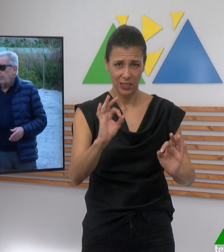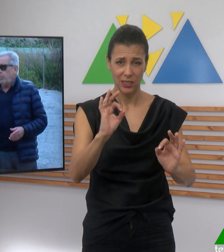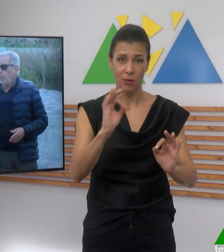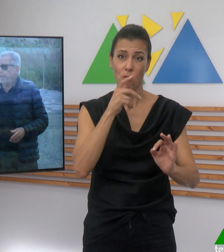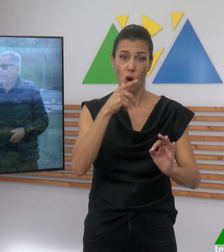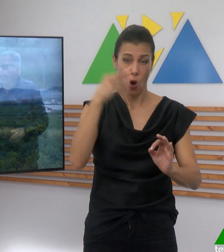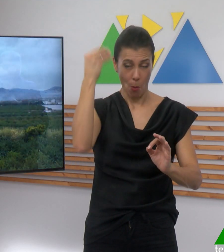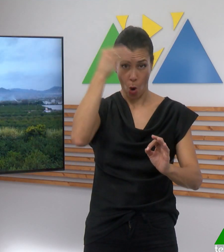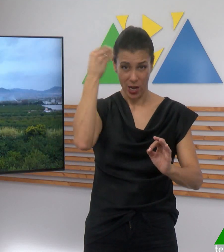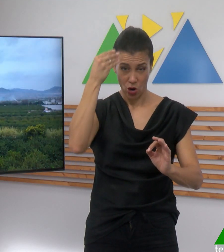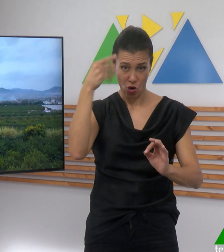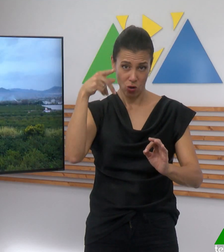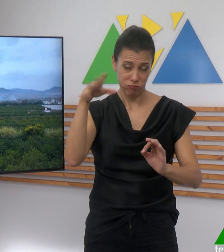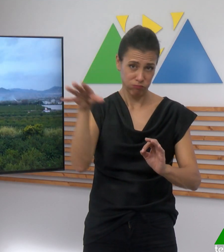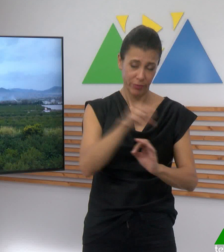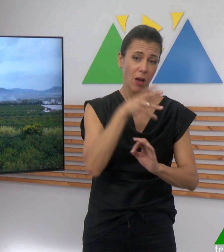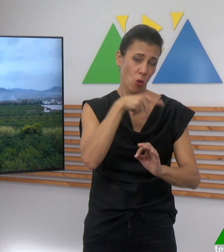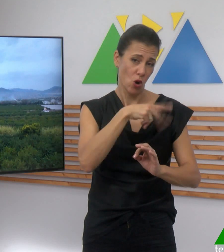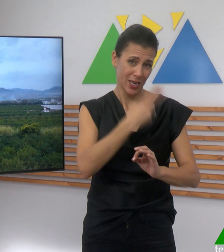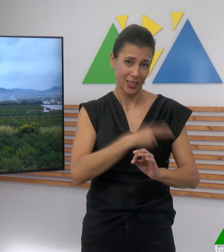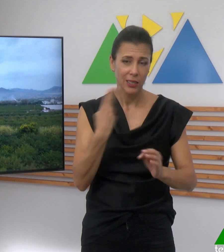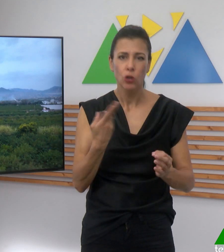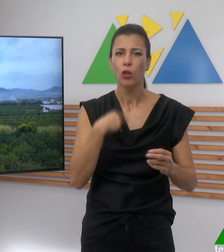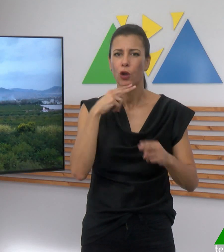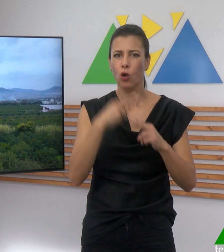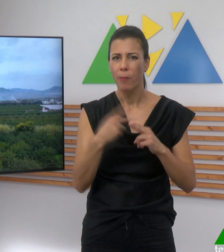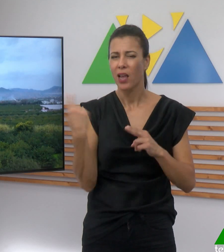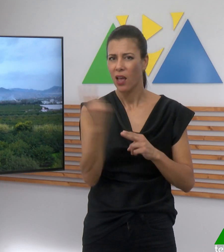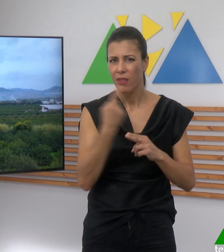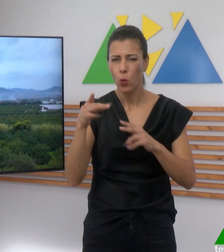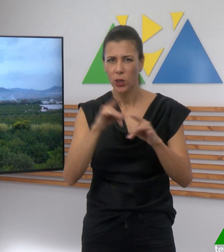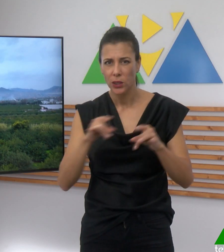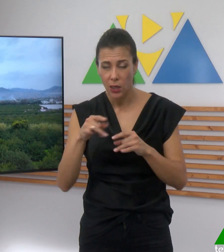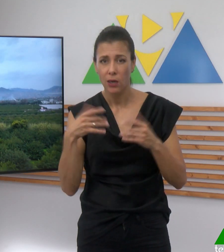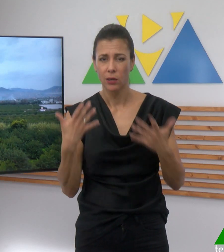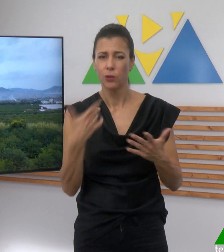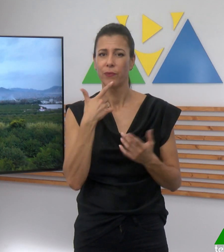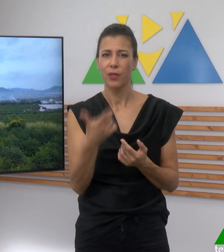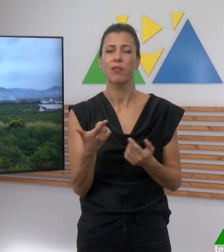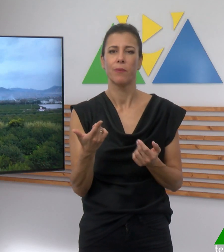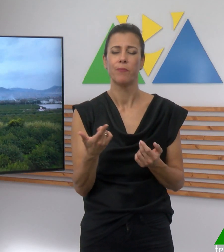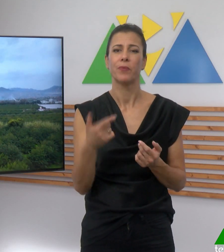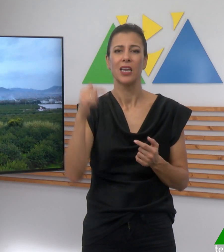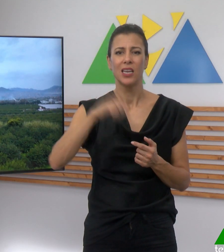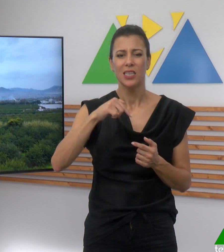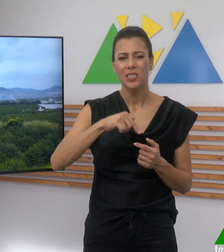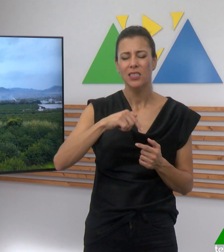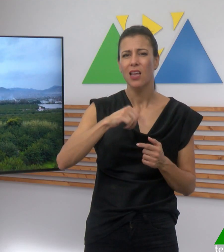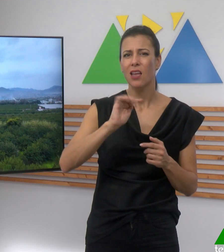pues aparecen cuando nombran las tierras donde estaban y los pagos está donde lo dicen este pago Se riga con con la